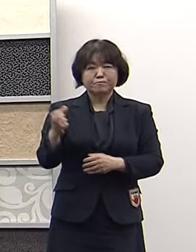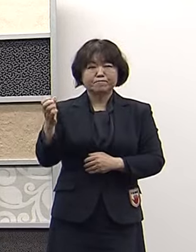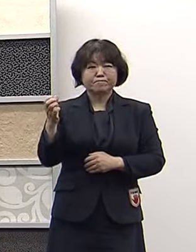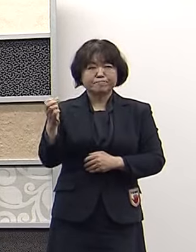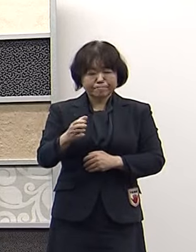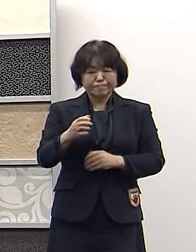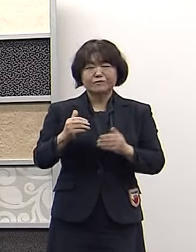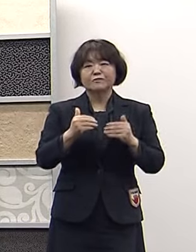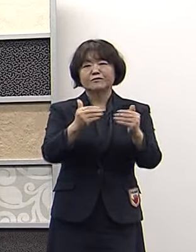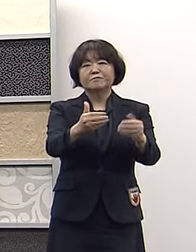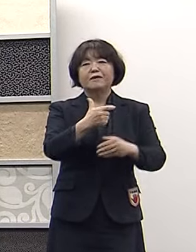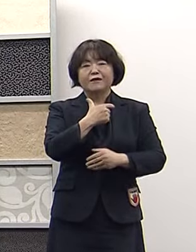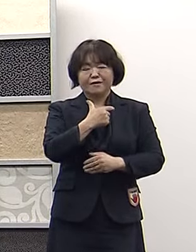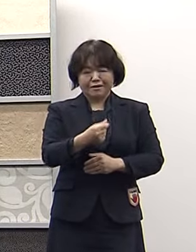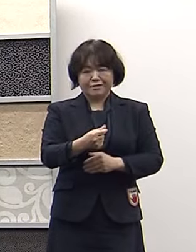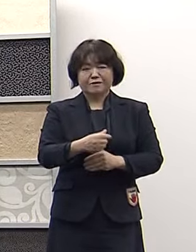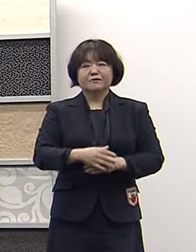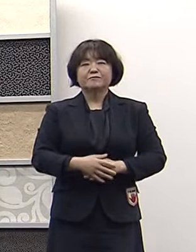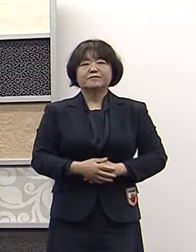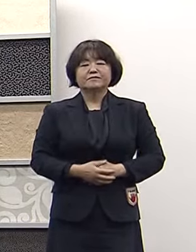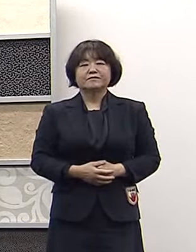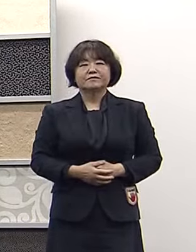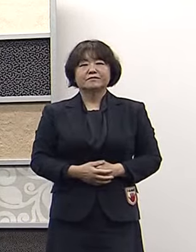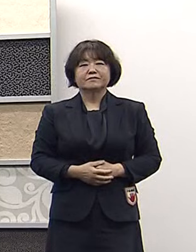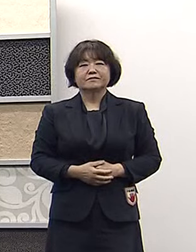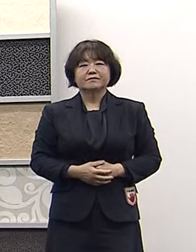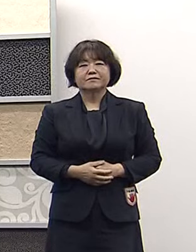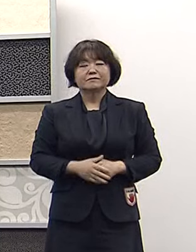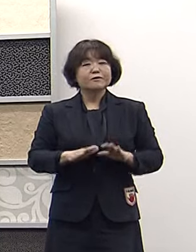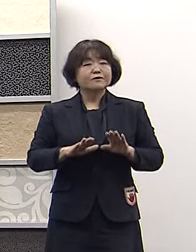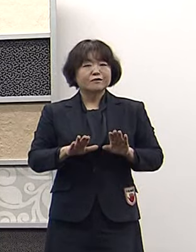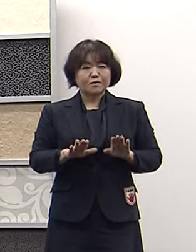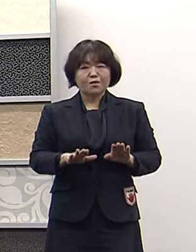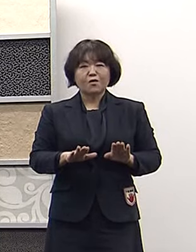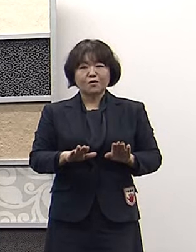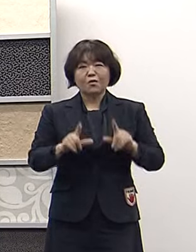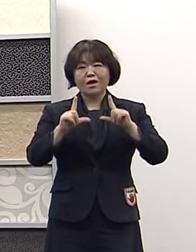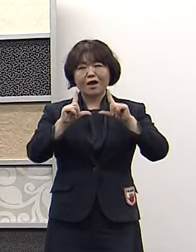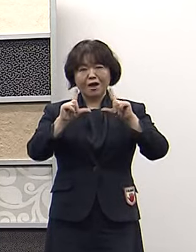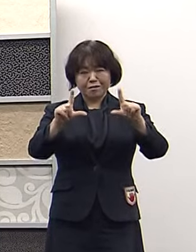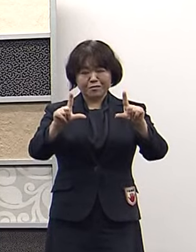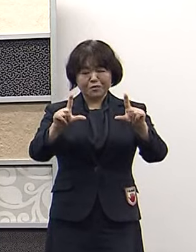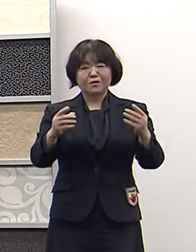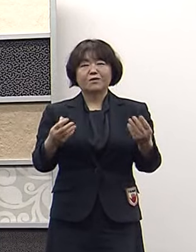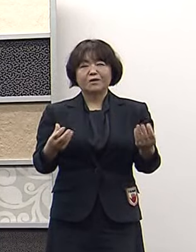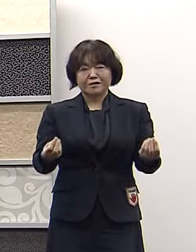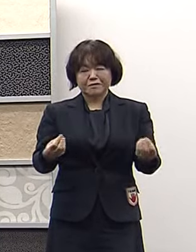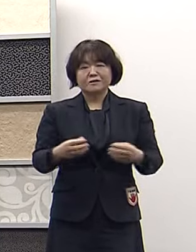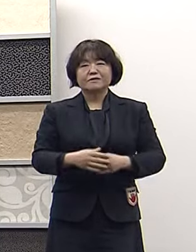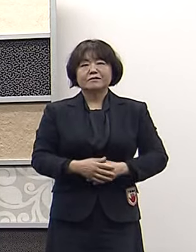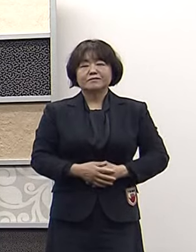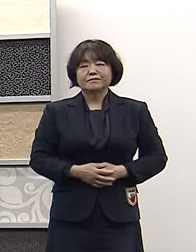取り組みを進めていきたいと思います。本日発表事項は以上です。